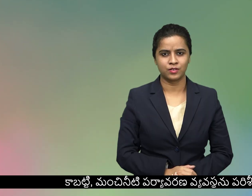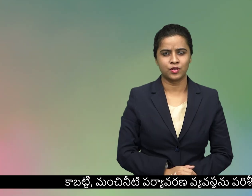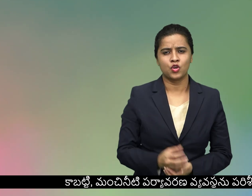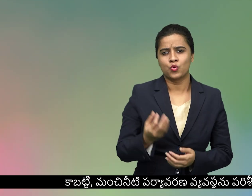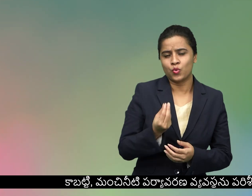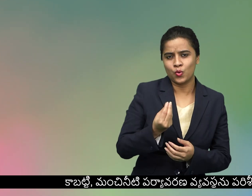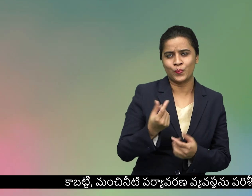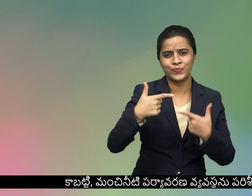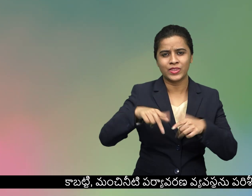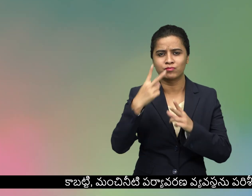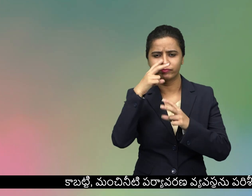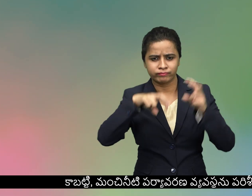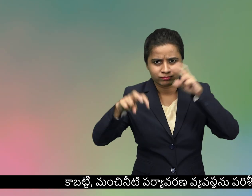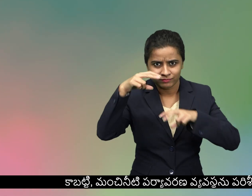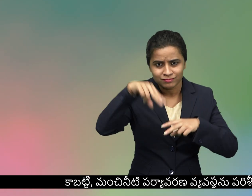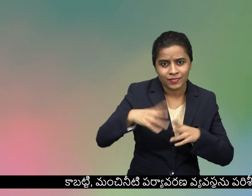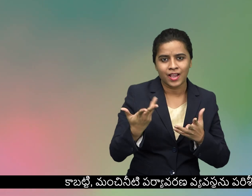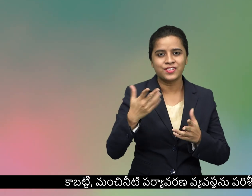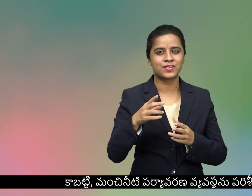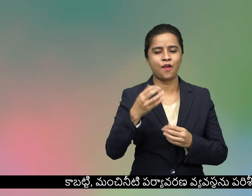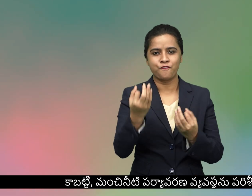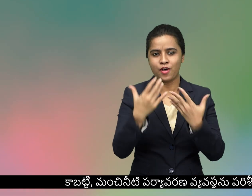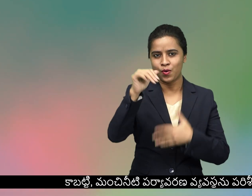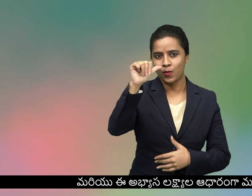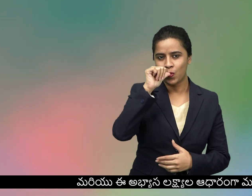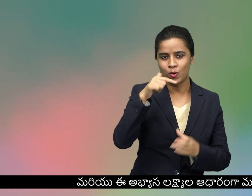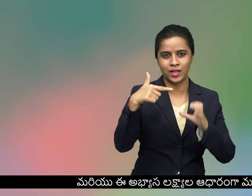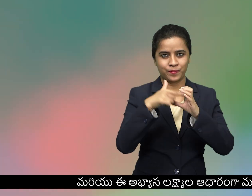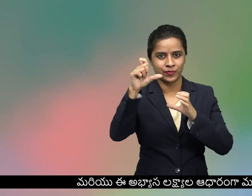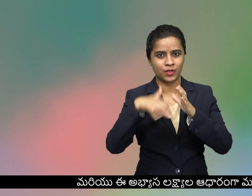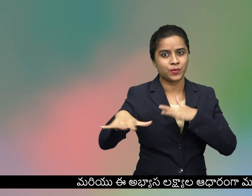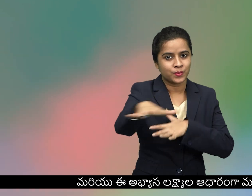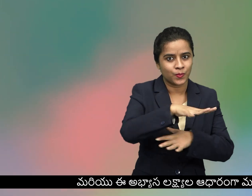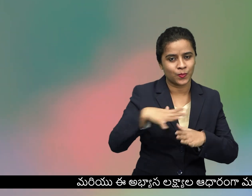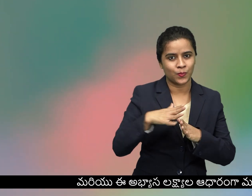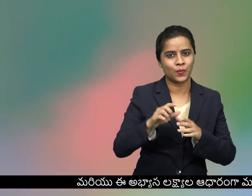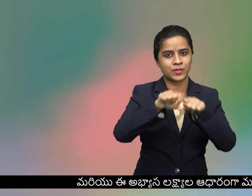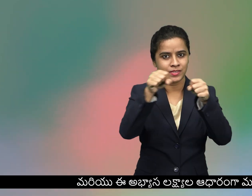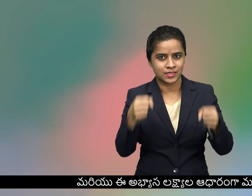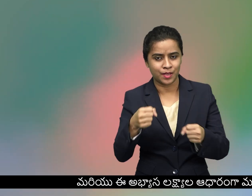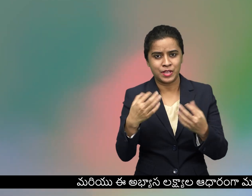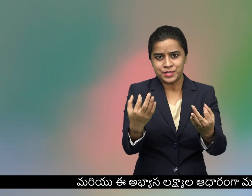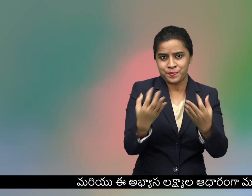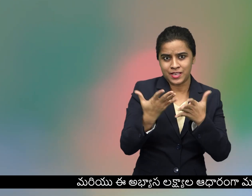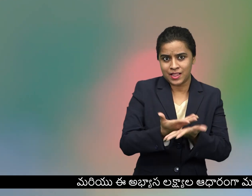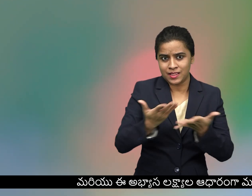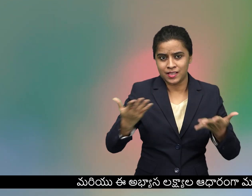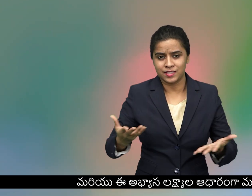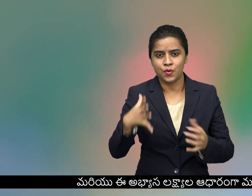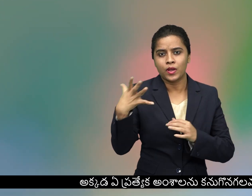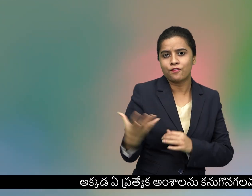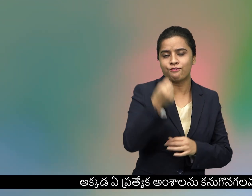కాబట్టి మంచినీటి పర్యావరణ వ్యవస్థను పరిశీలిద్దాం మరియు ఈ అభ్యాస లక్ష్యాల ఆధారంగా